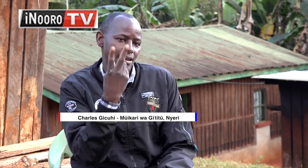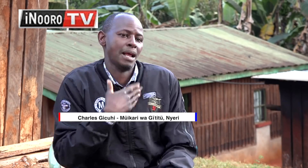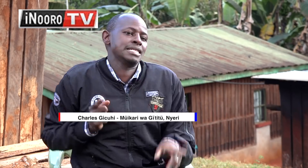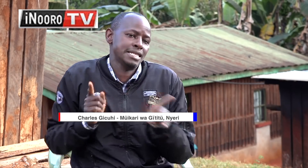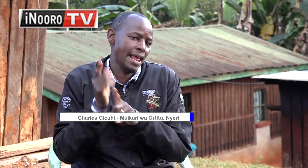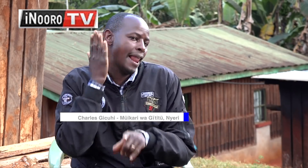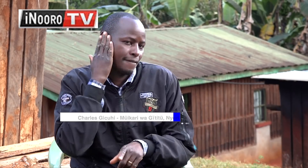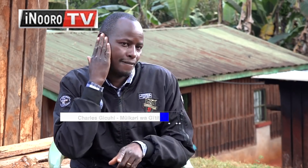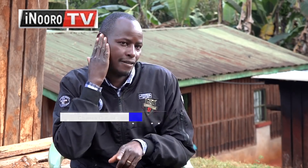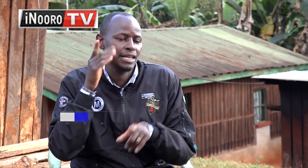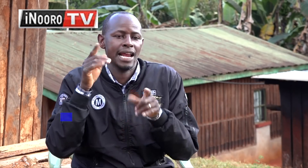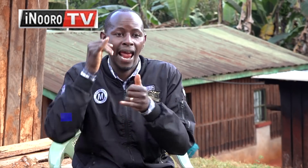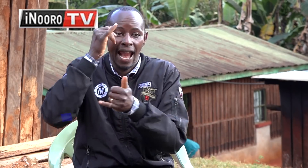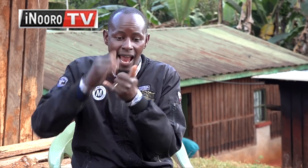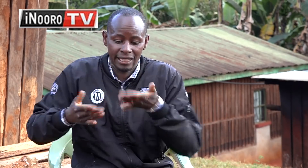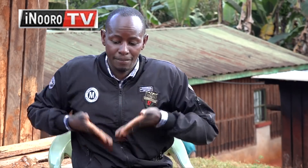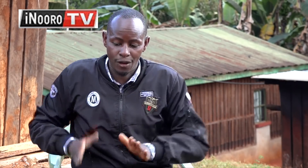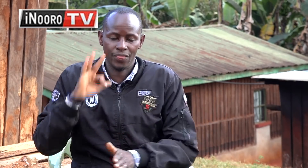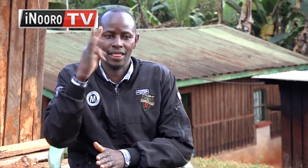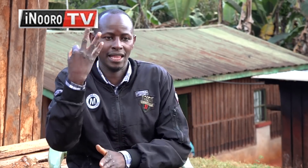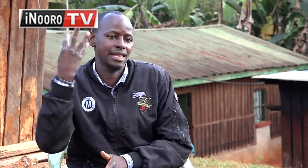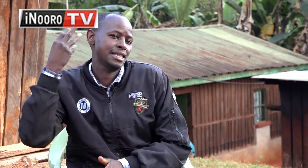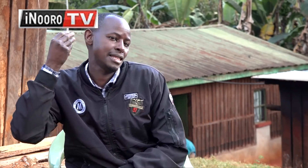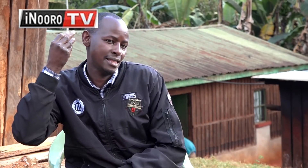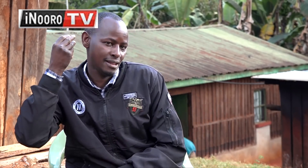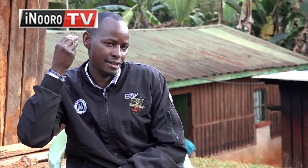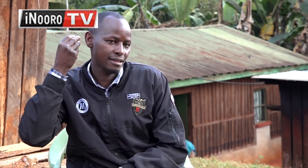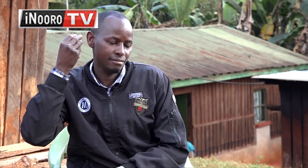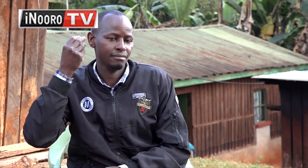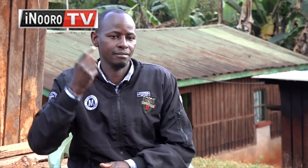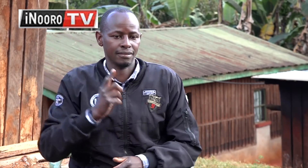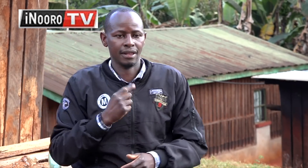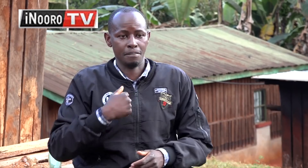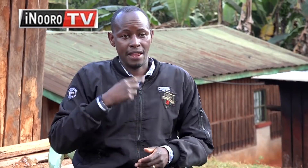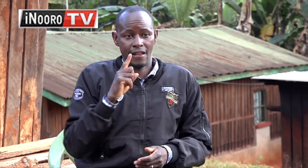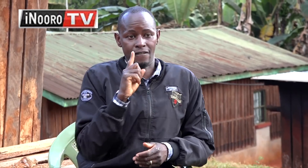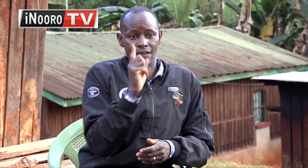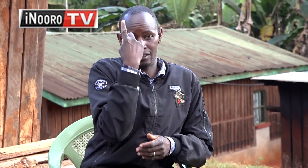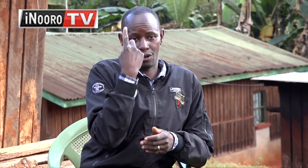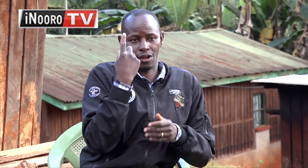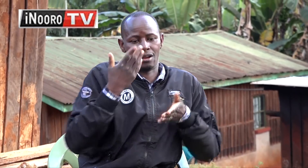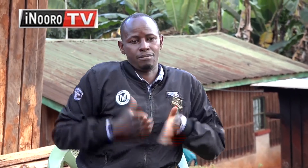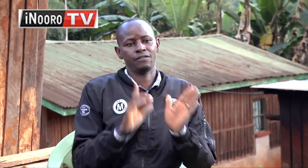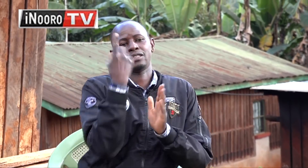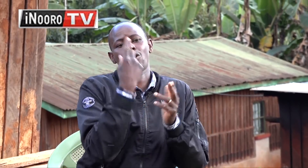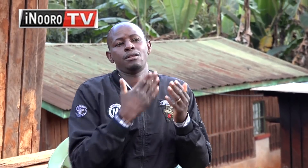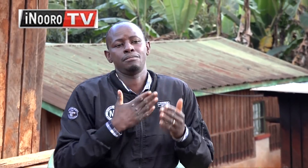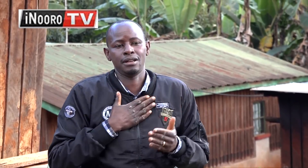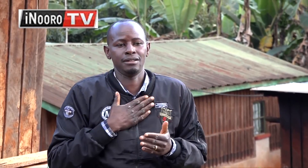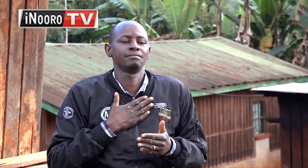na tuciaranirwo na my sister ungi utararia na wa gatatu nyaiguaga, no nie